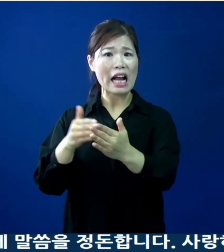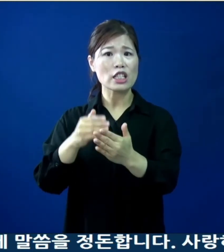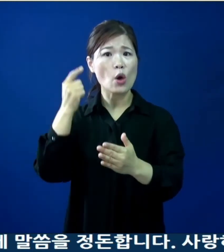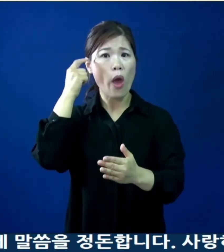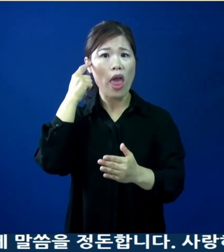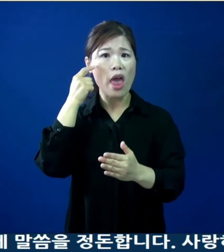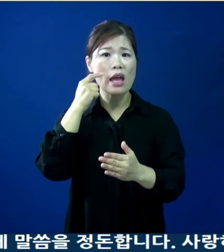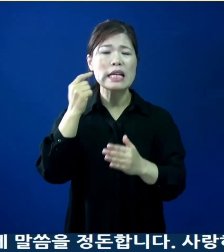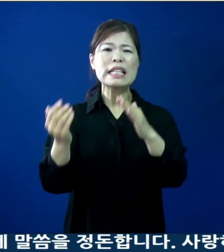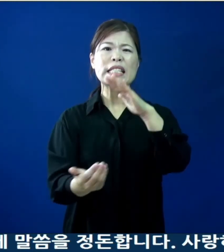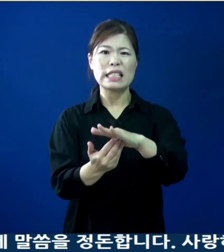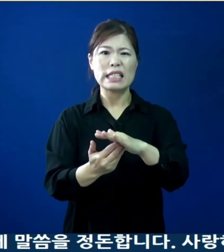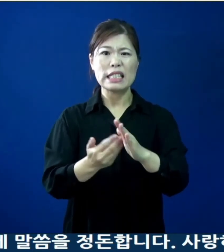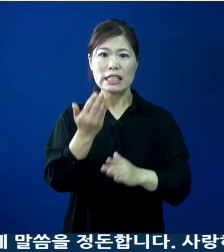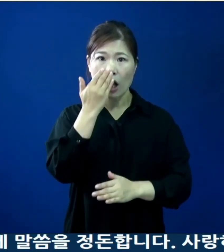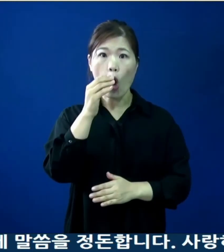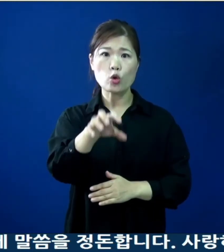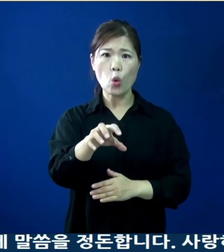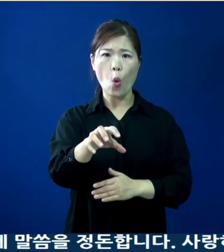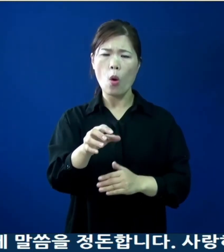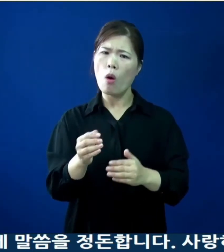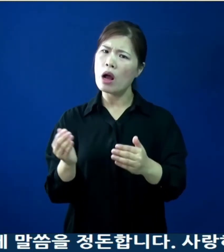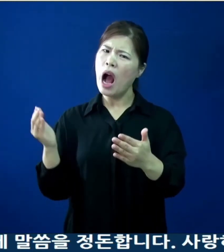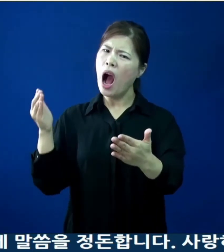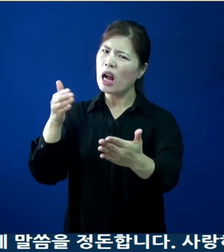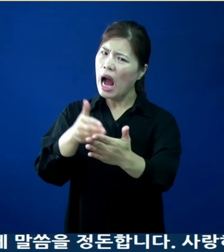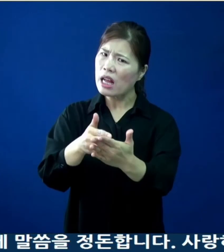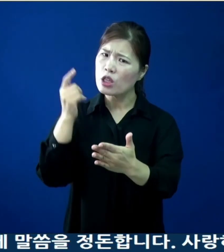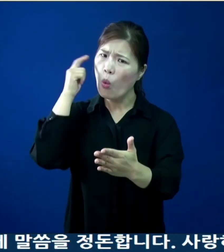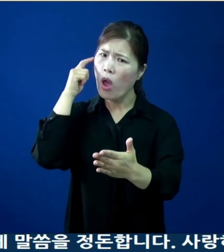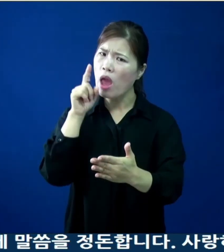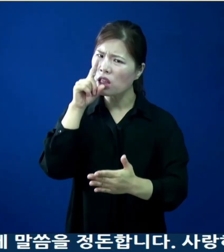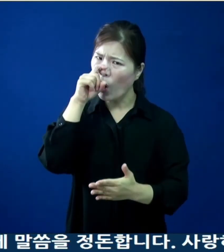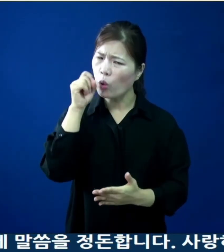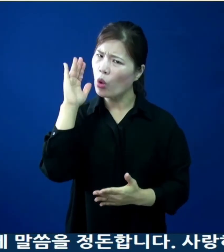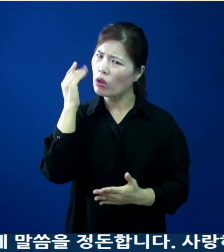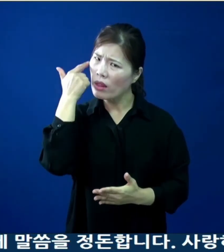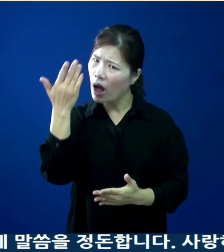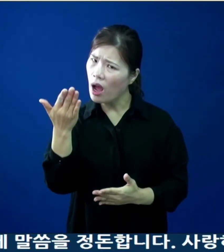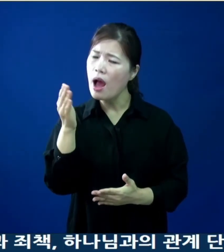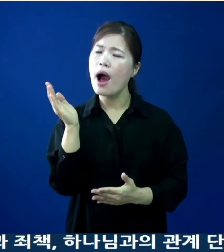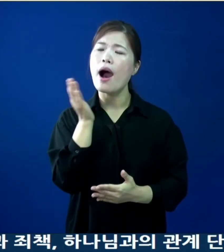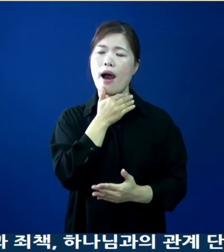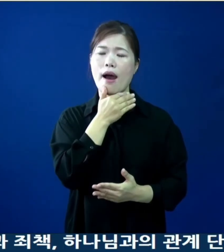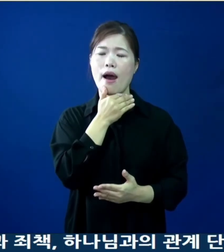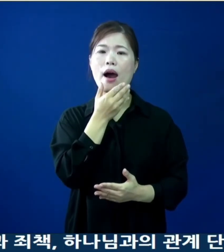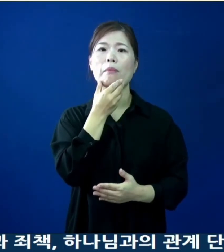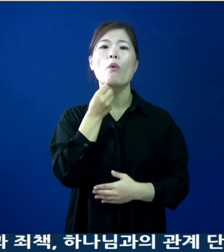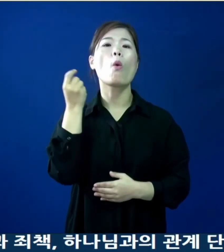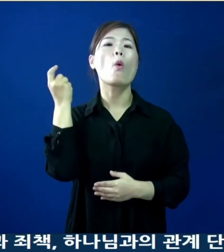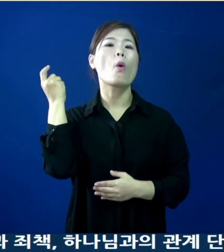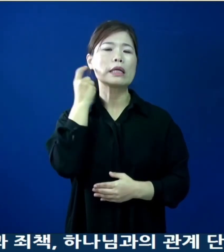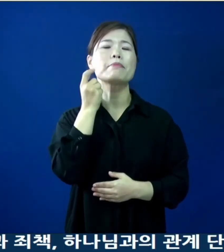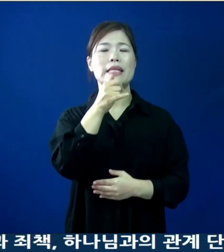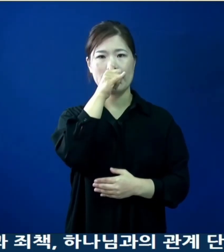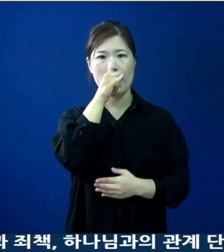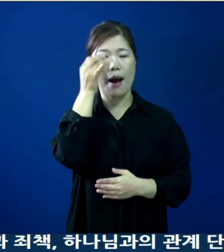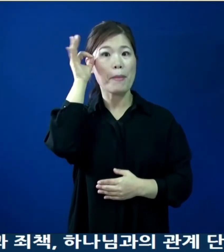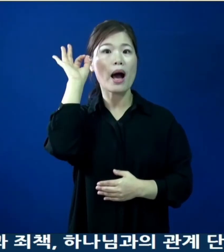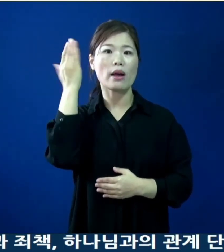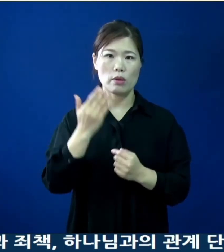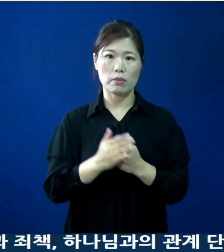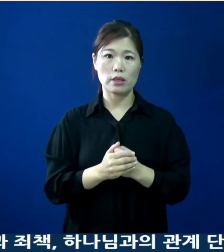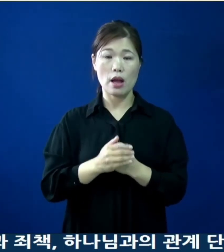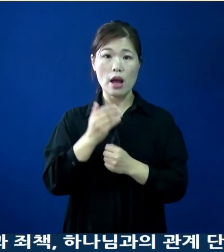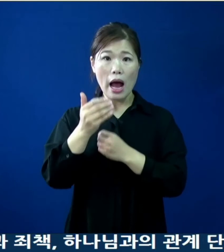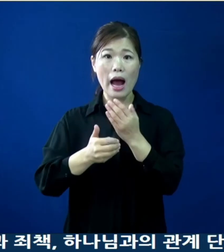이 원리를 묵상하는 가운데 이 안에 복음이 있다는 사실을 깨달았습니다. 무슨 얘기냐면